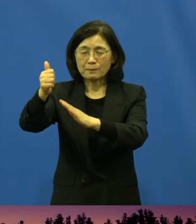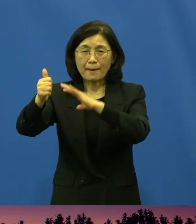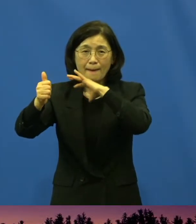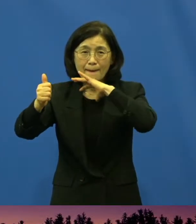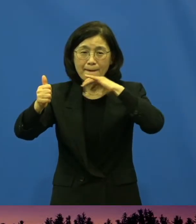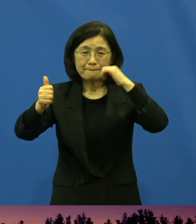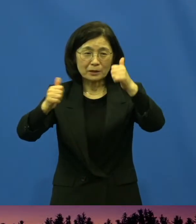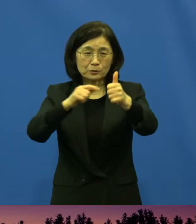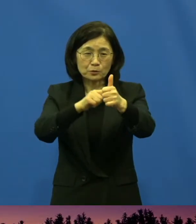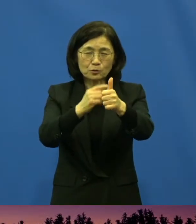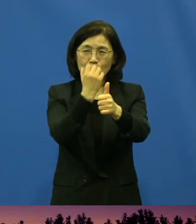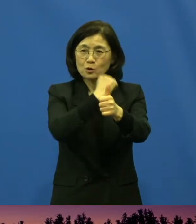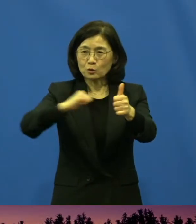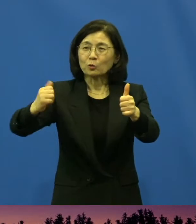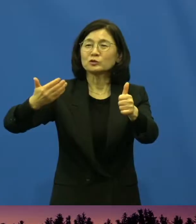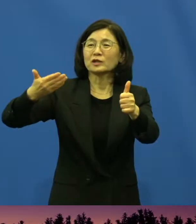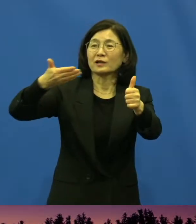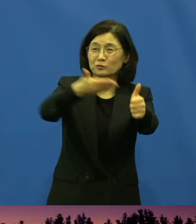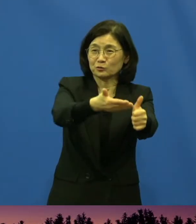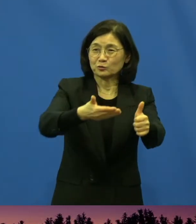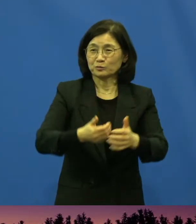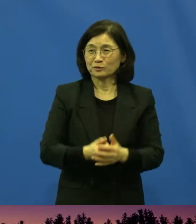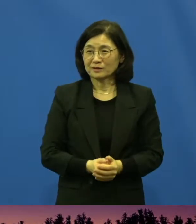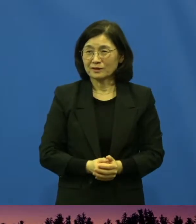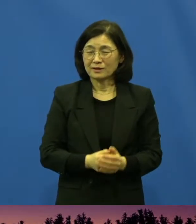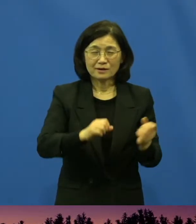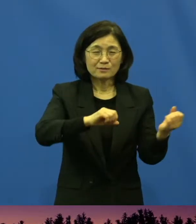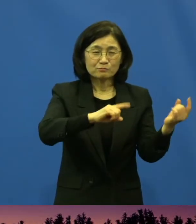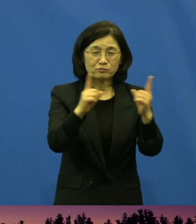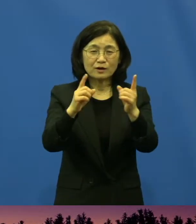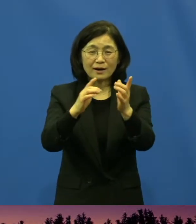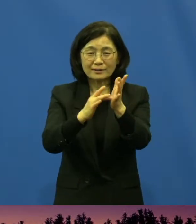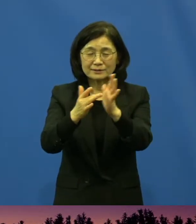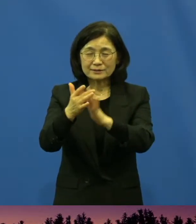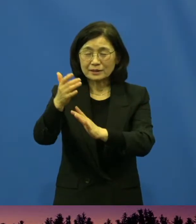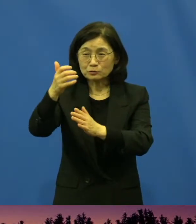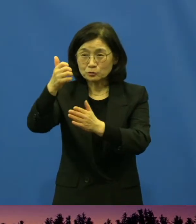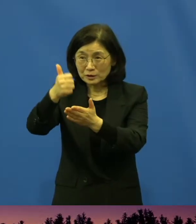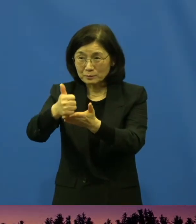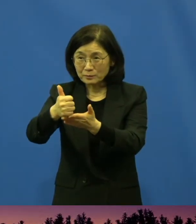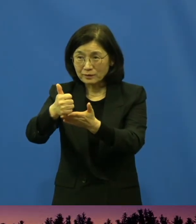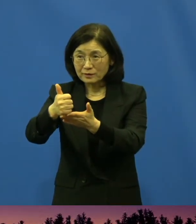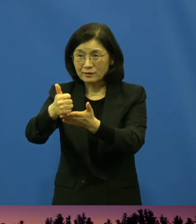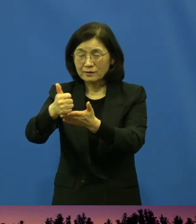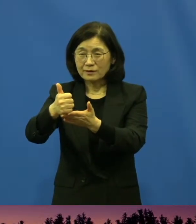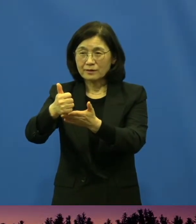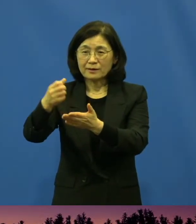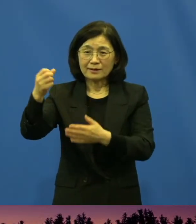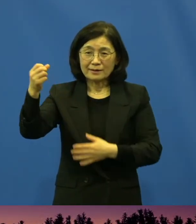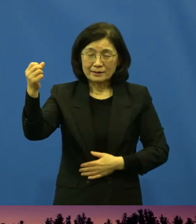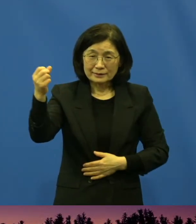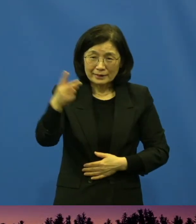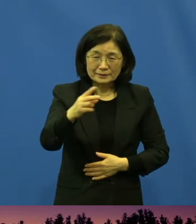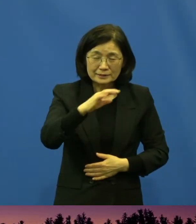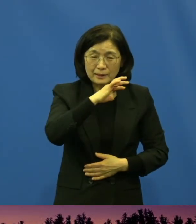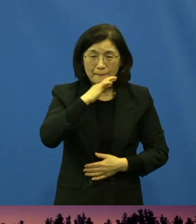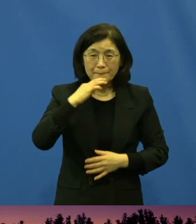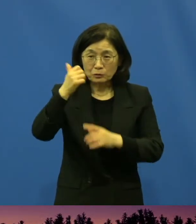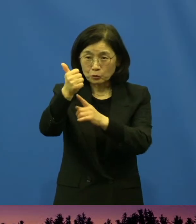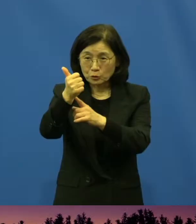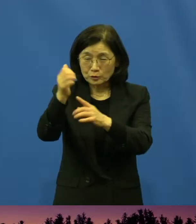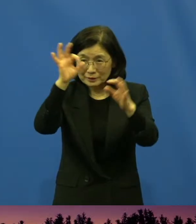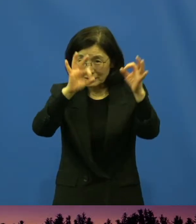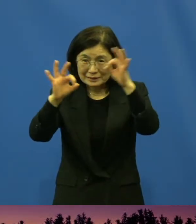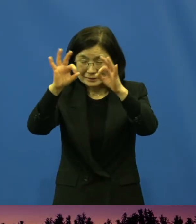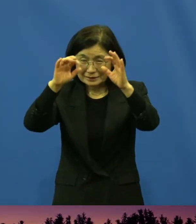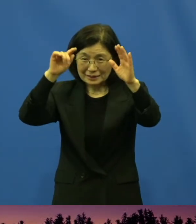그렇죠? 그래서 부활하신 주님은 다시 그를 찾아가서 재기하게 하세요.